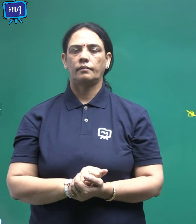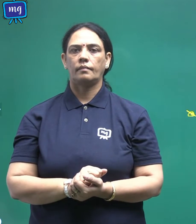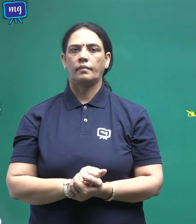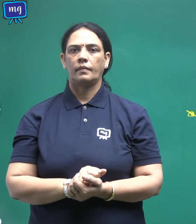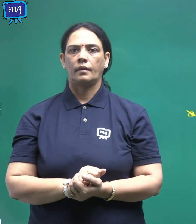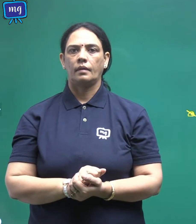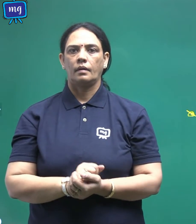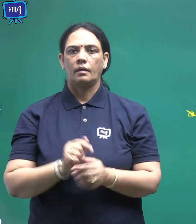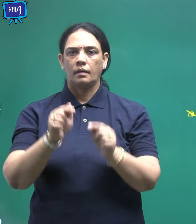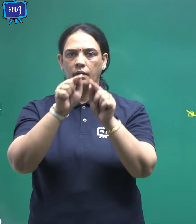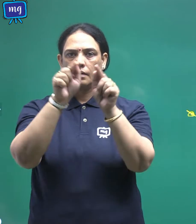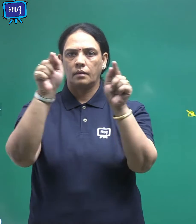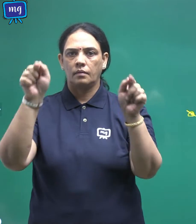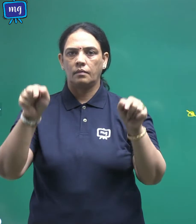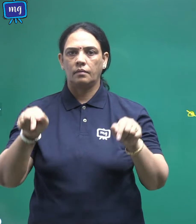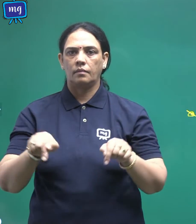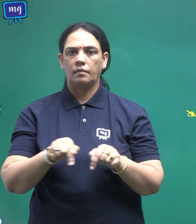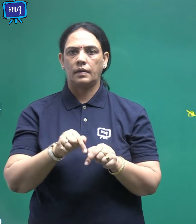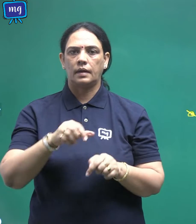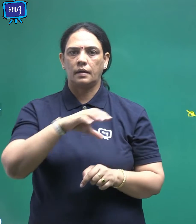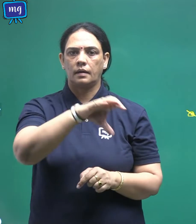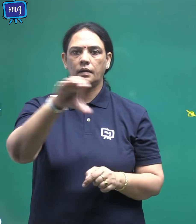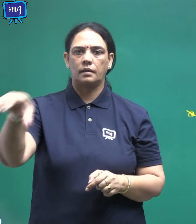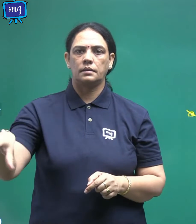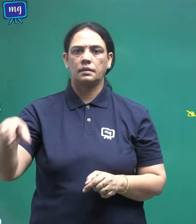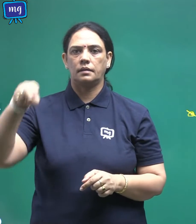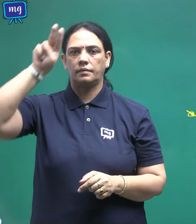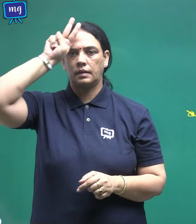वर्ग का क्षेत्रफल।